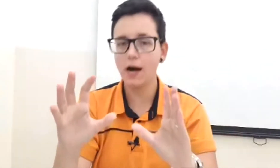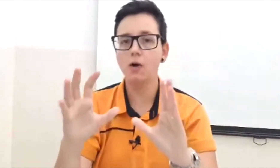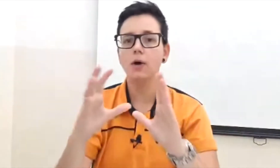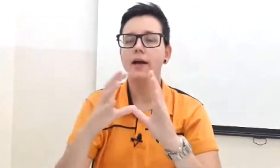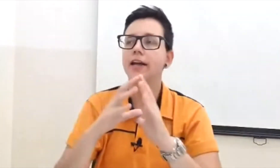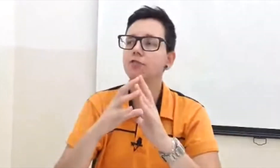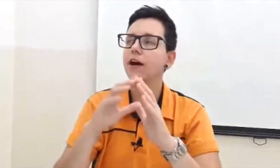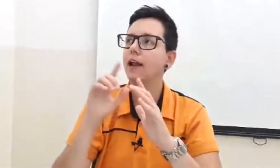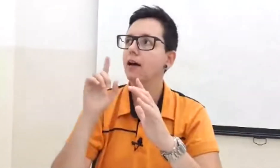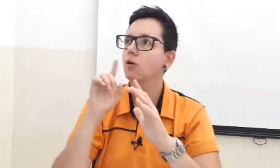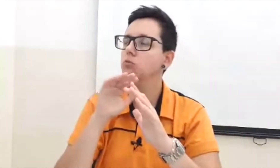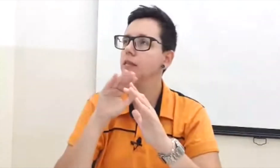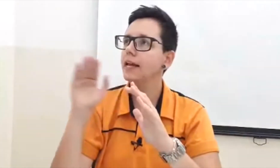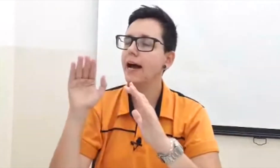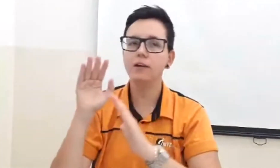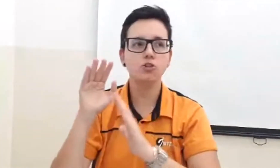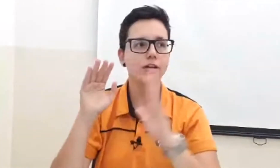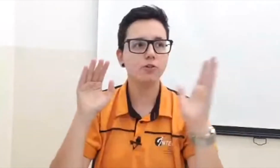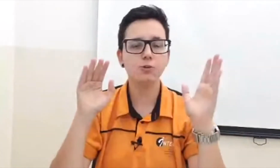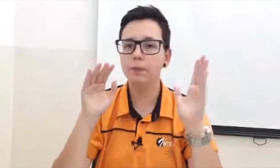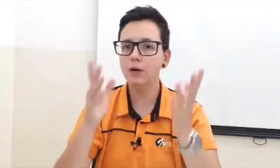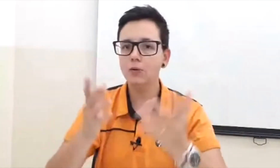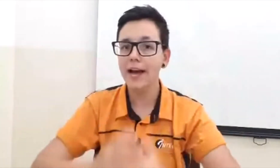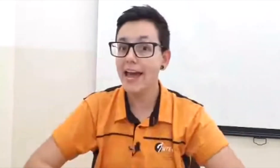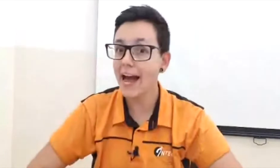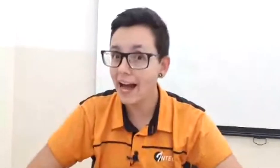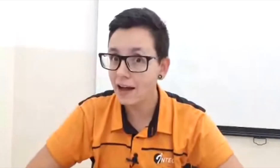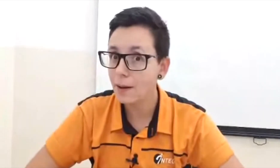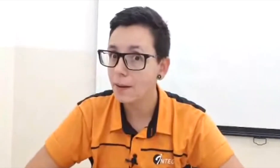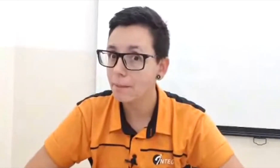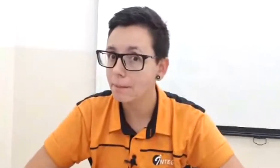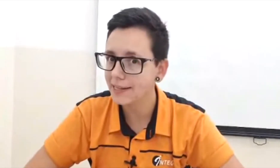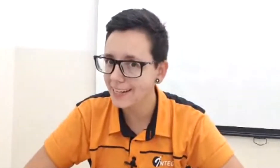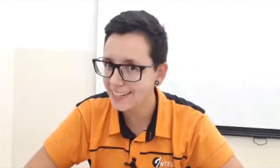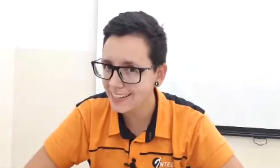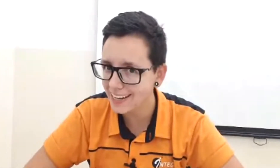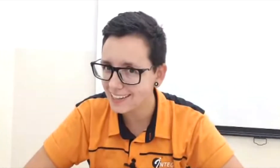visual, ele fala, um telhado cheio de pão é a padaria.